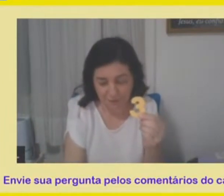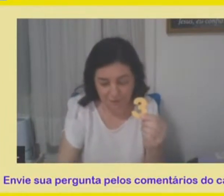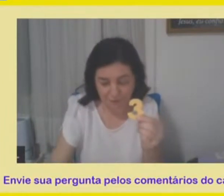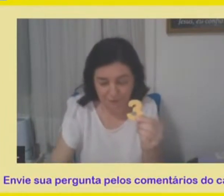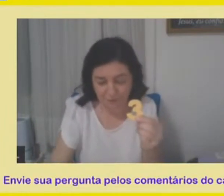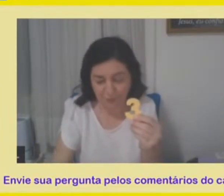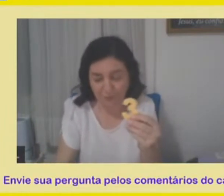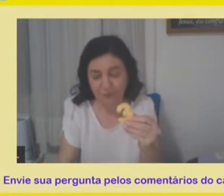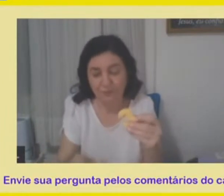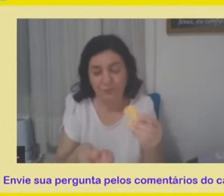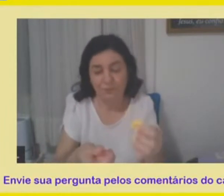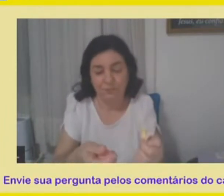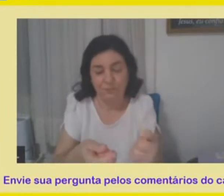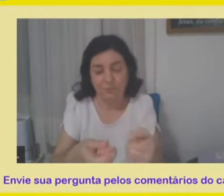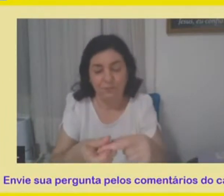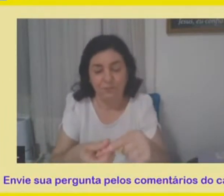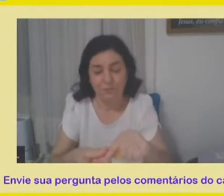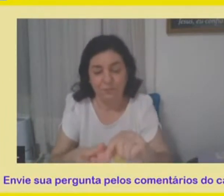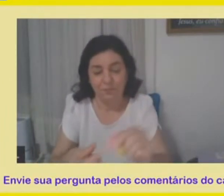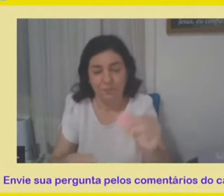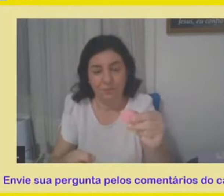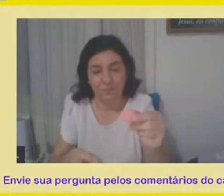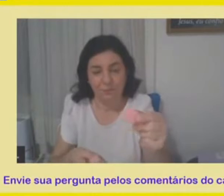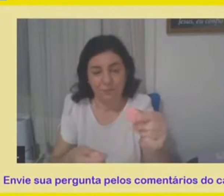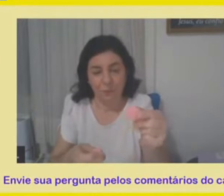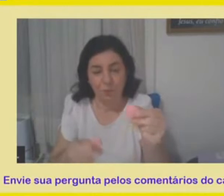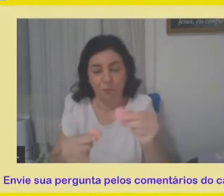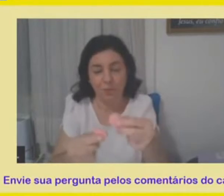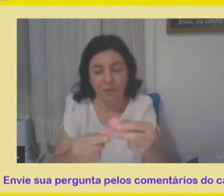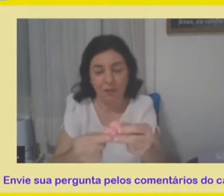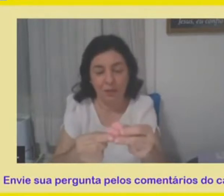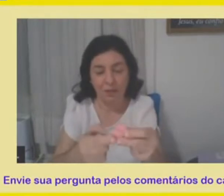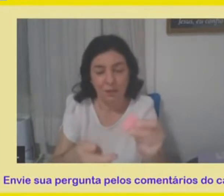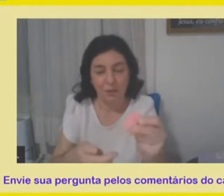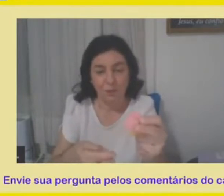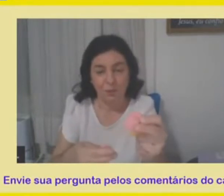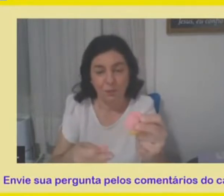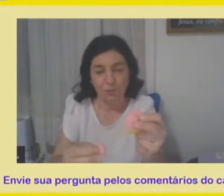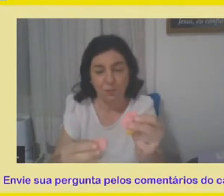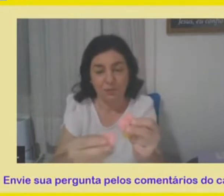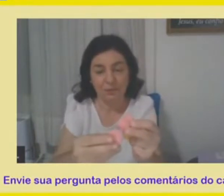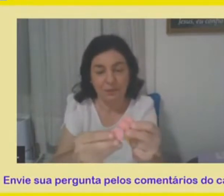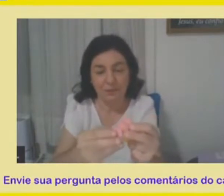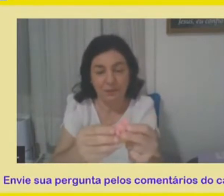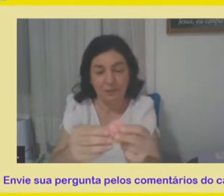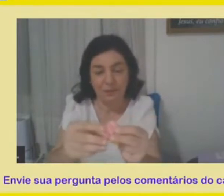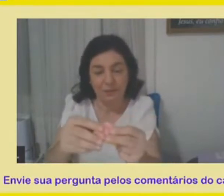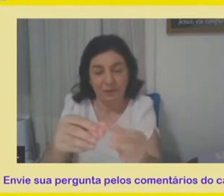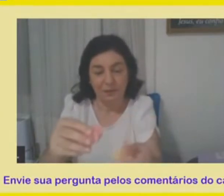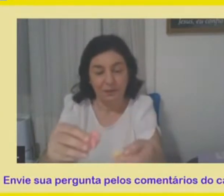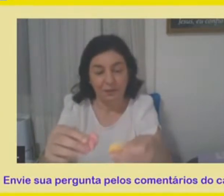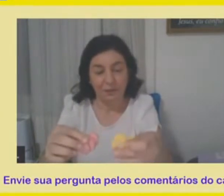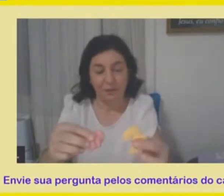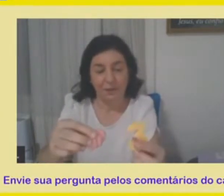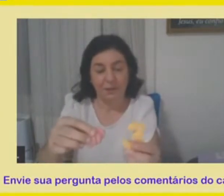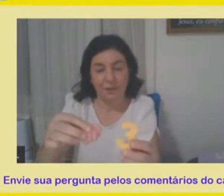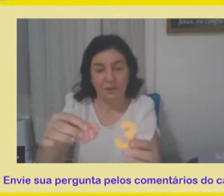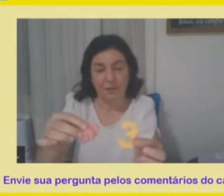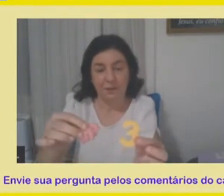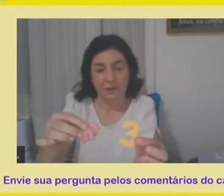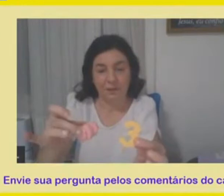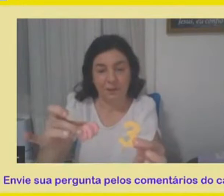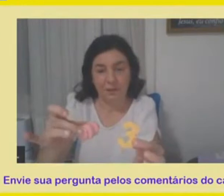3. Então vamos pegar 3. Então vamos lá. 1, 2, 3.